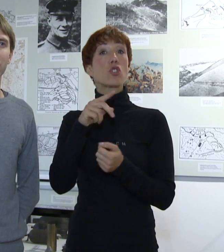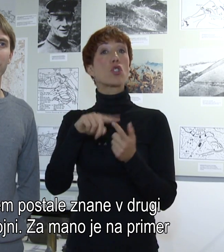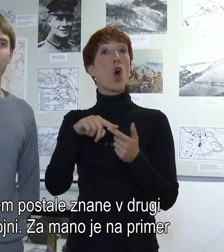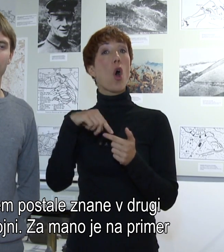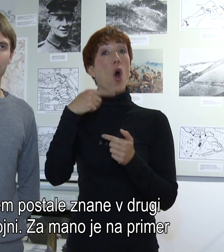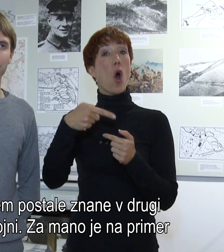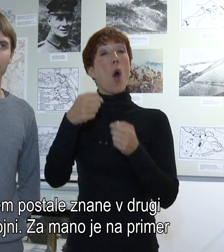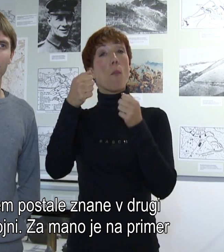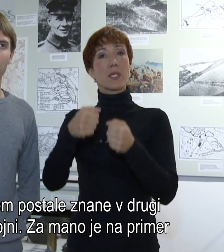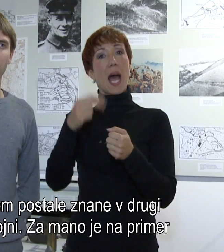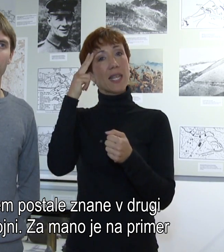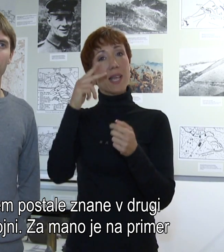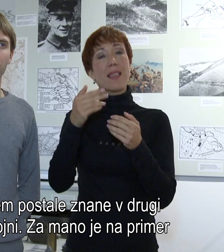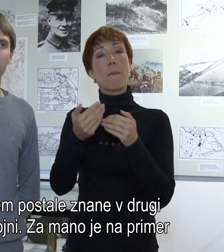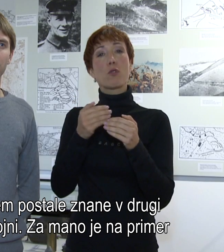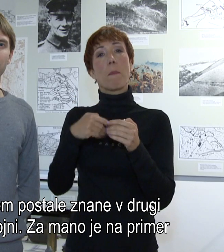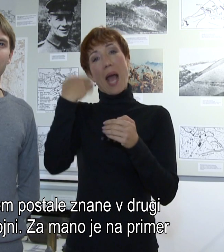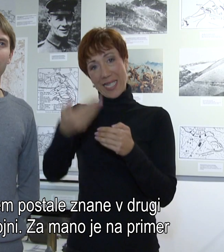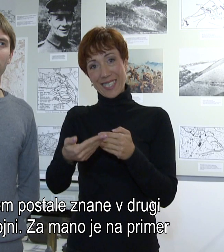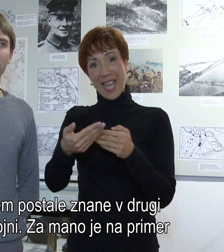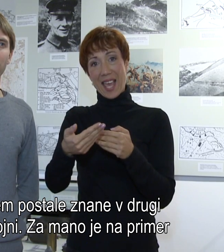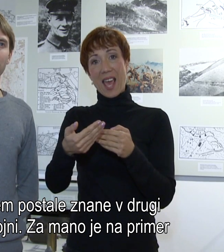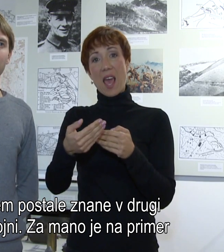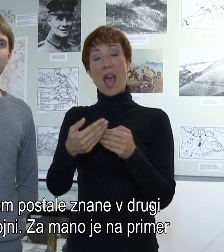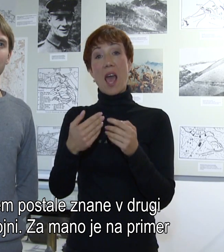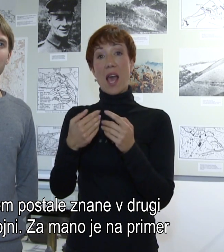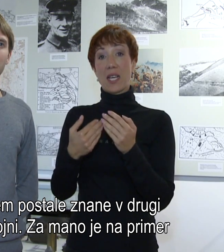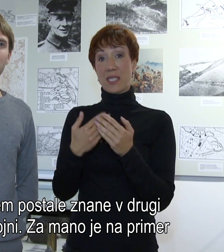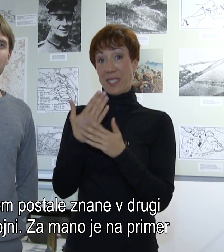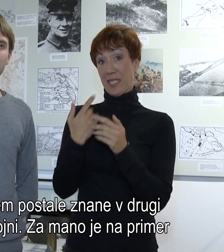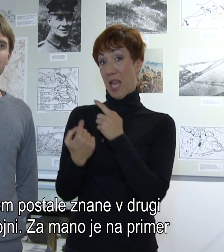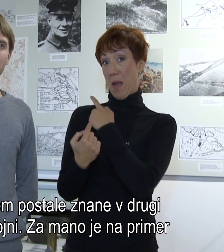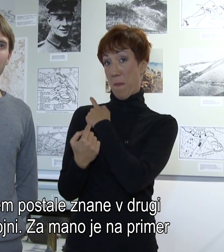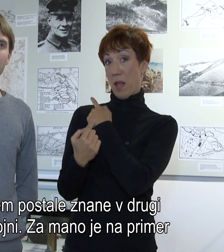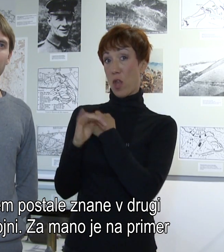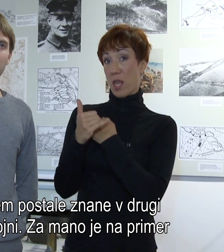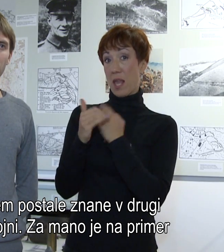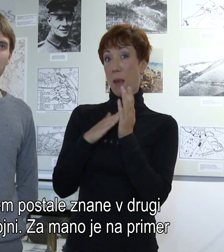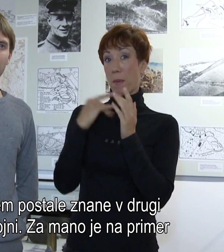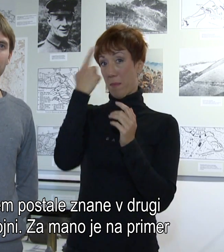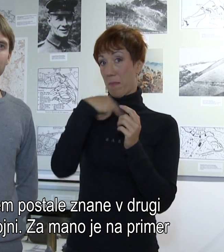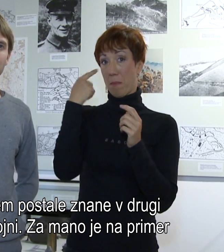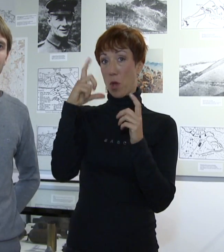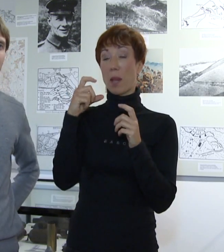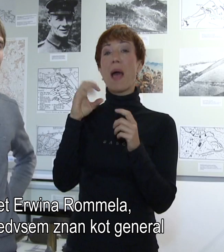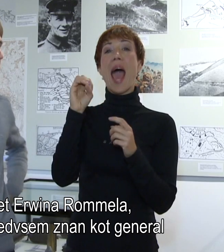predvsem kasneje. Za mano je na primer portret Ervina Rommla.